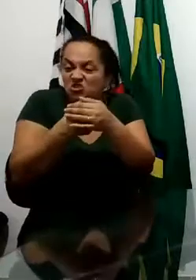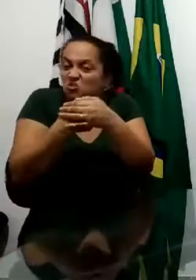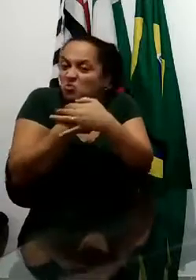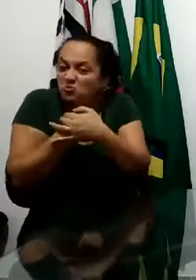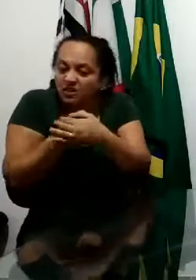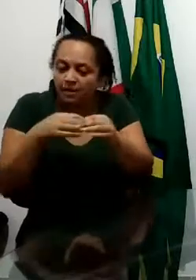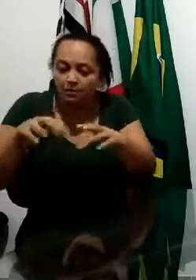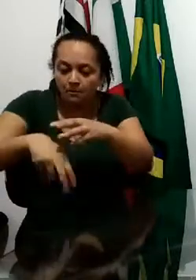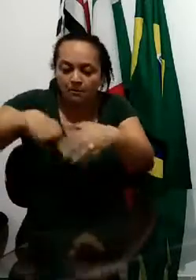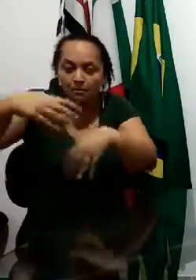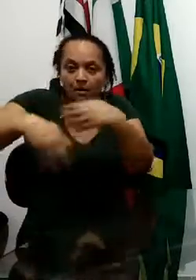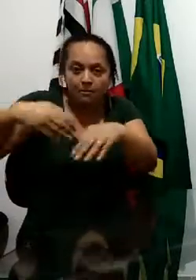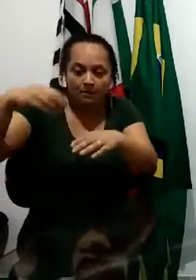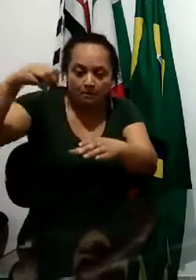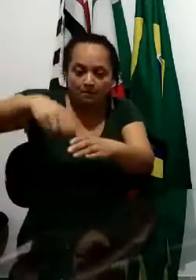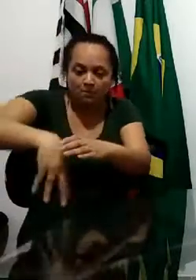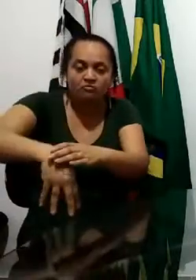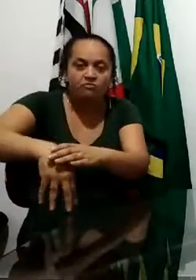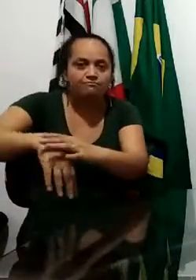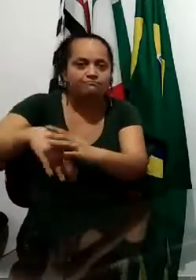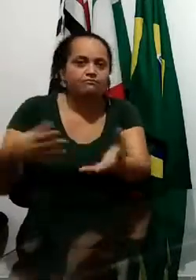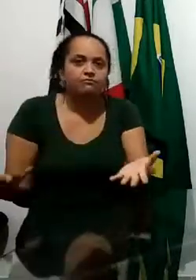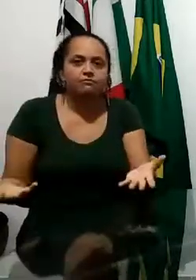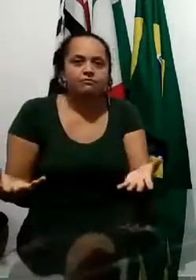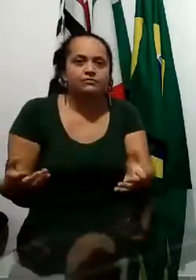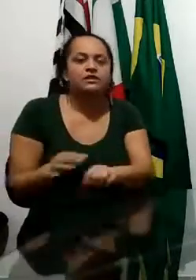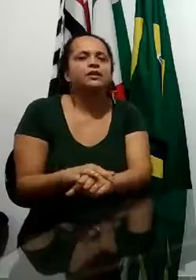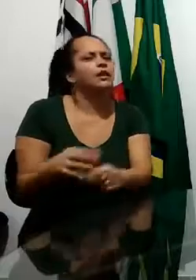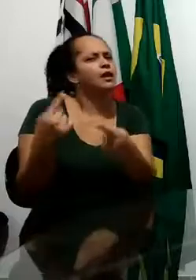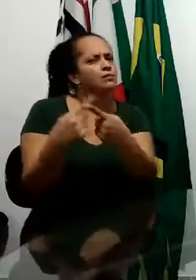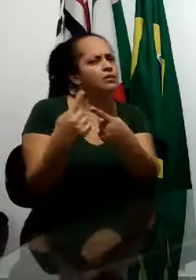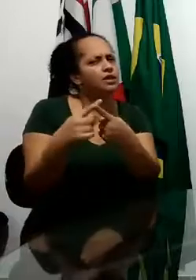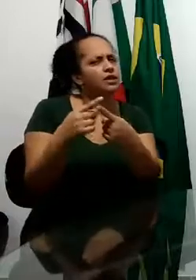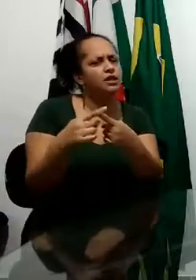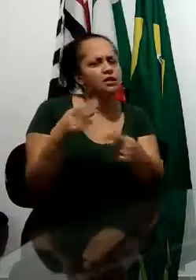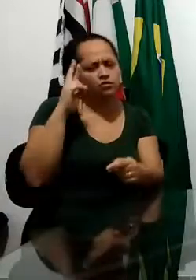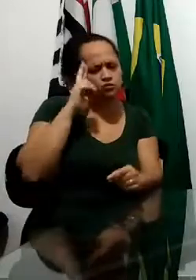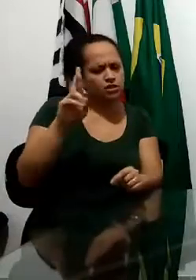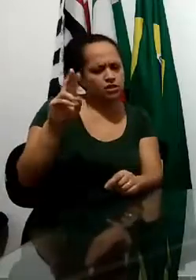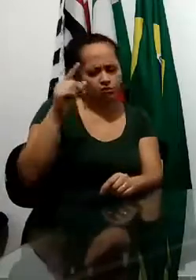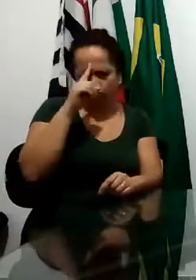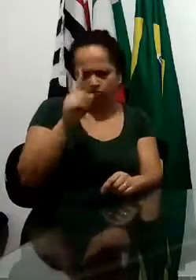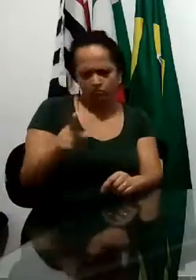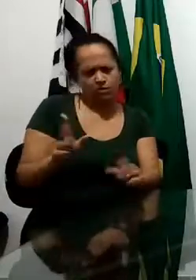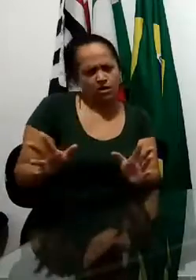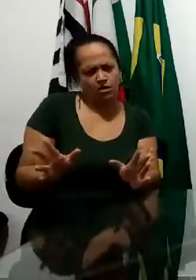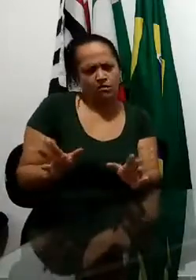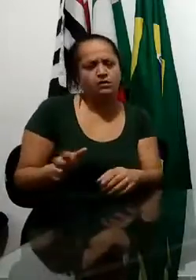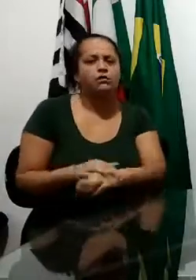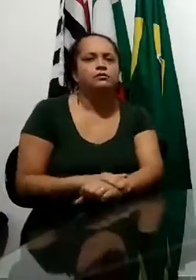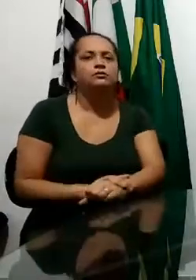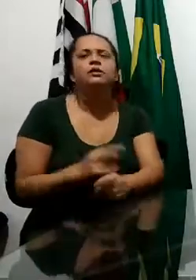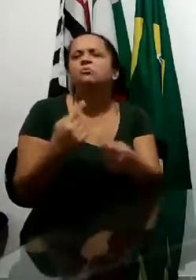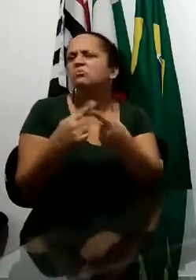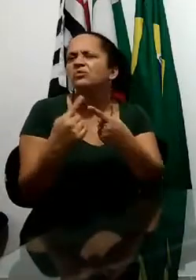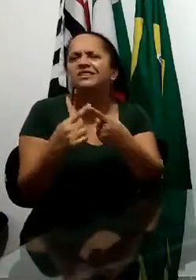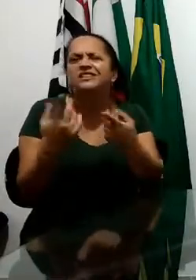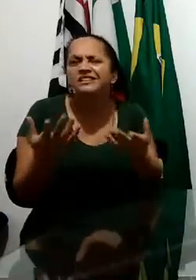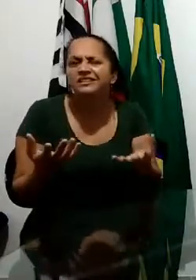e enterrou o talento. E por que ele foi tão severo com aquele que enterra o talento,